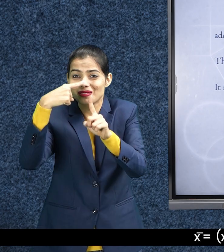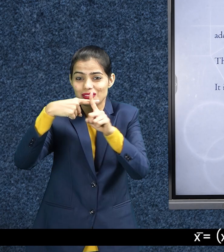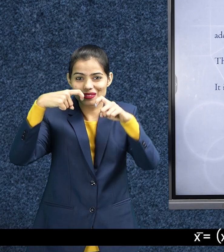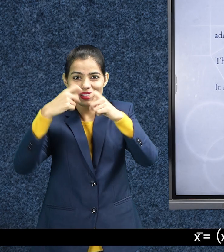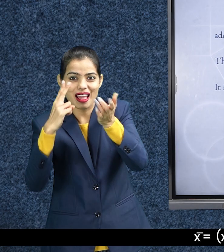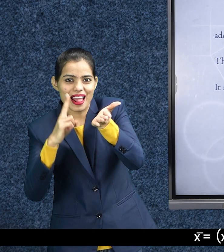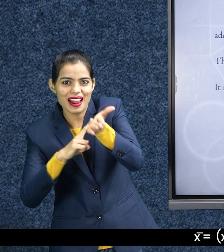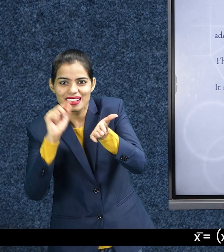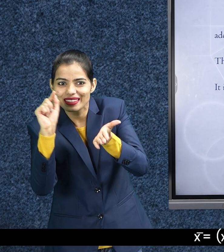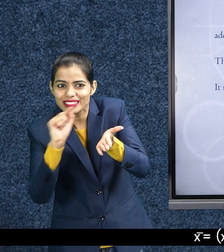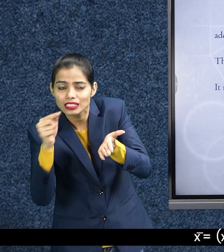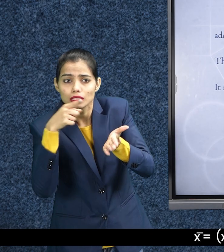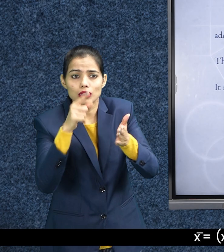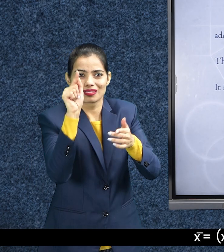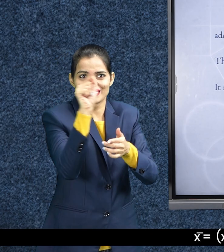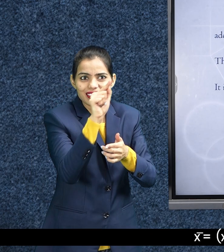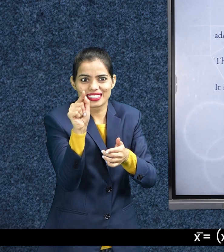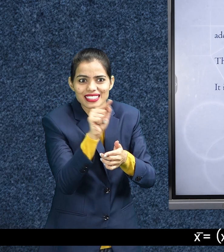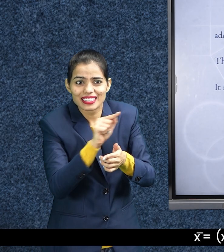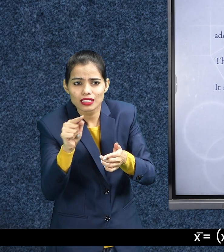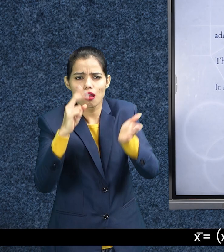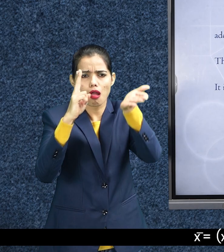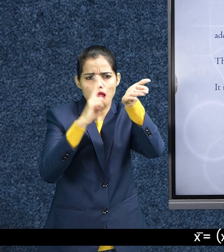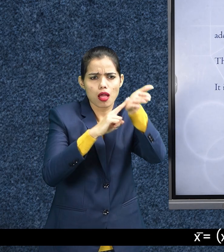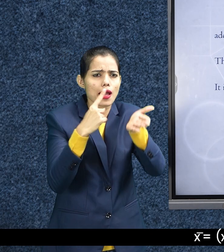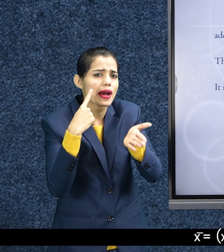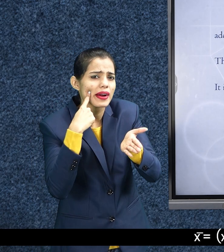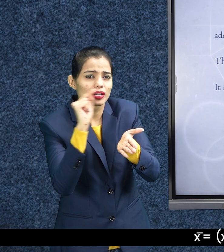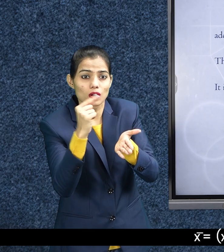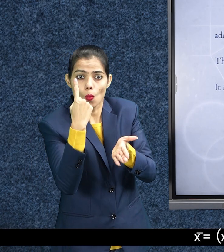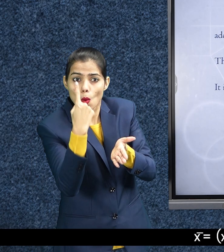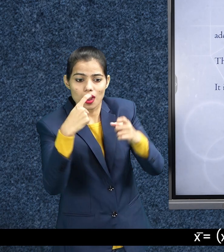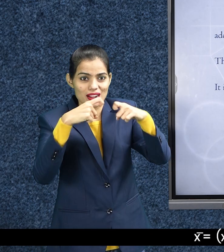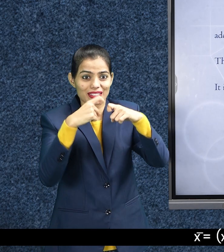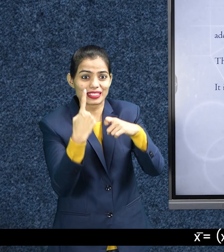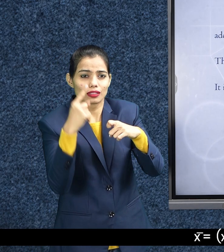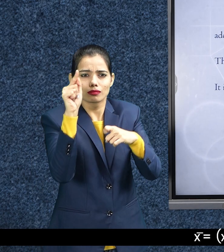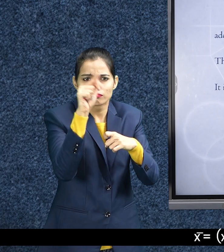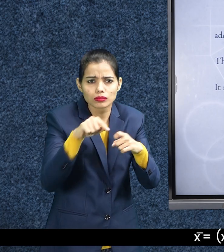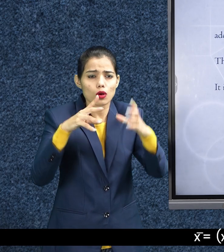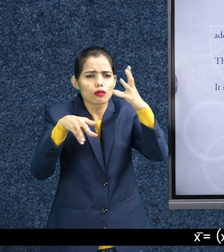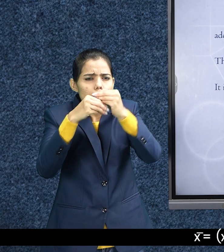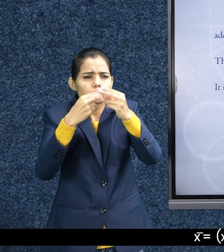कमा प्लस xn by n इज इक्वल्स टू 1n इज इक्वल्स टू 1x 1 by